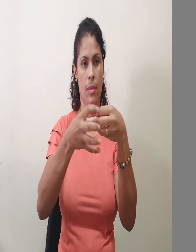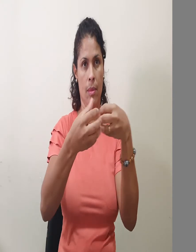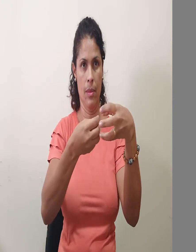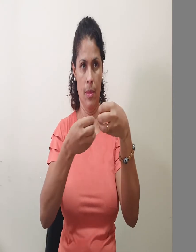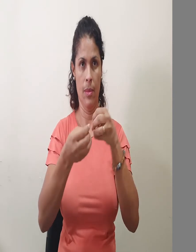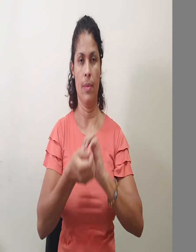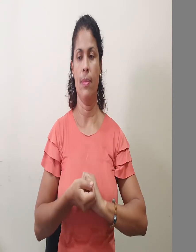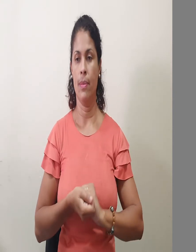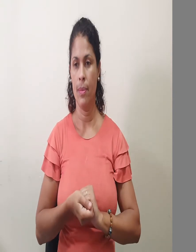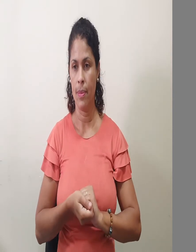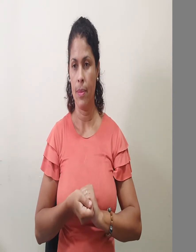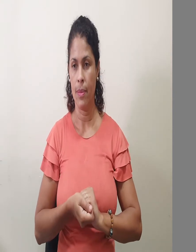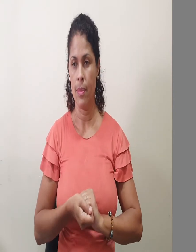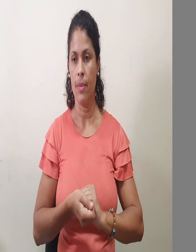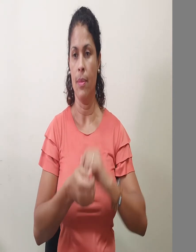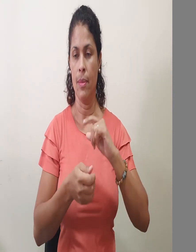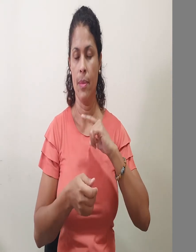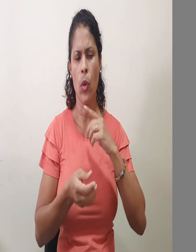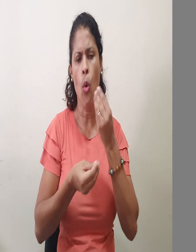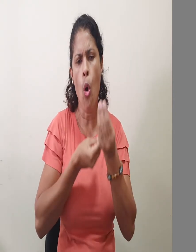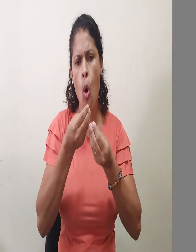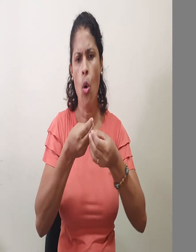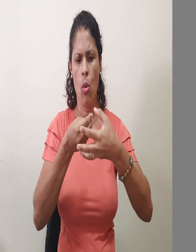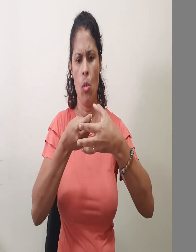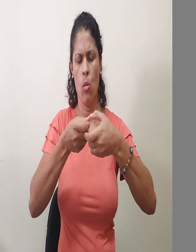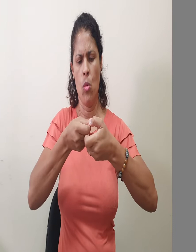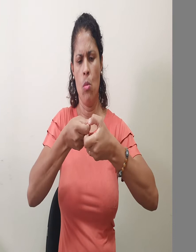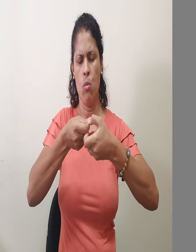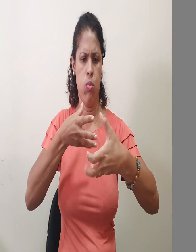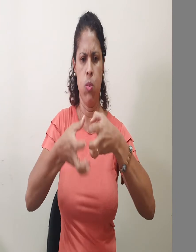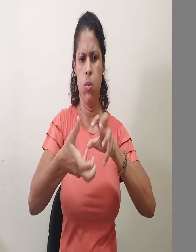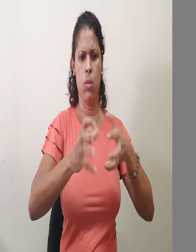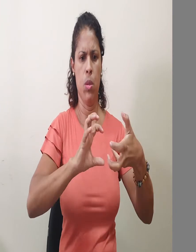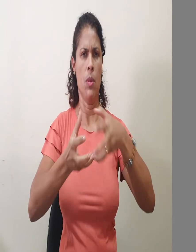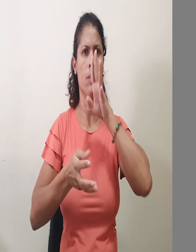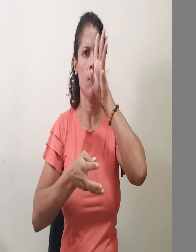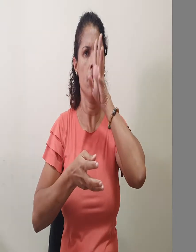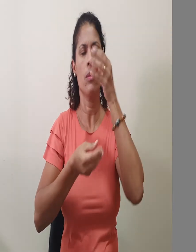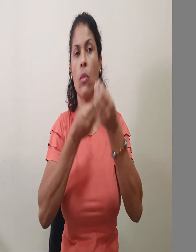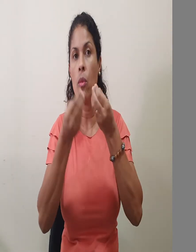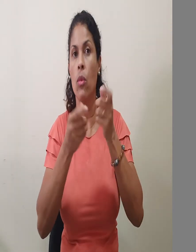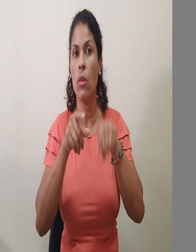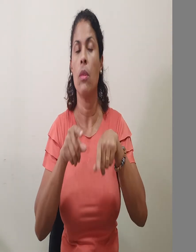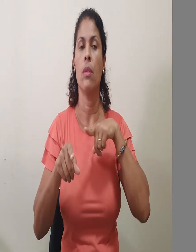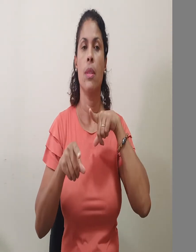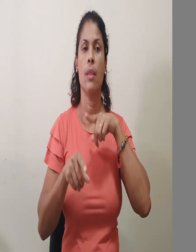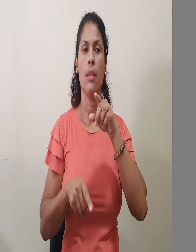Proto-oncogenes agem induzindo tanto a transdução citosólica quanto a